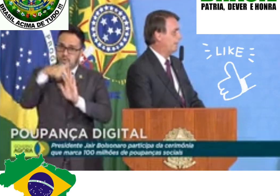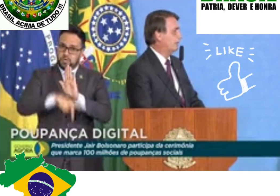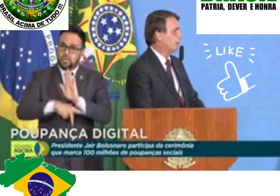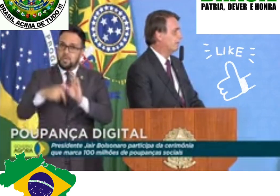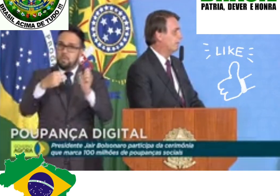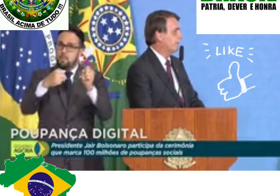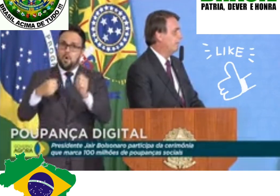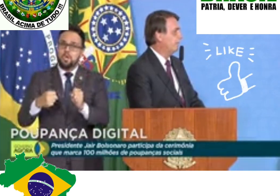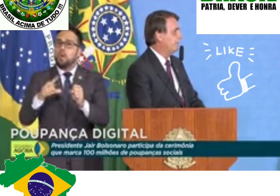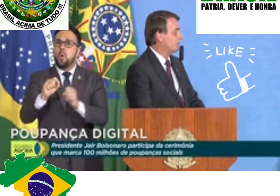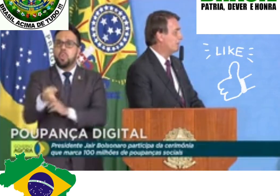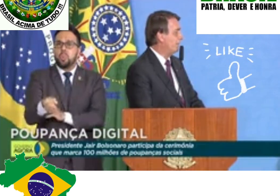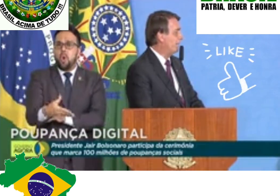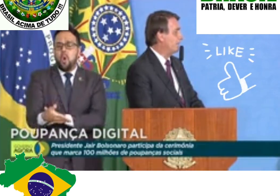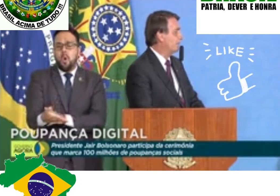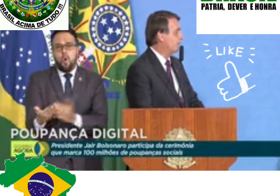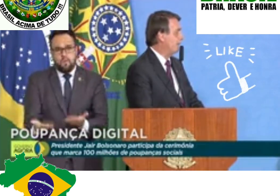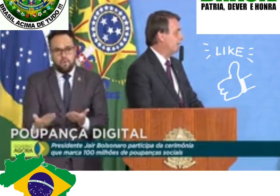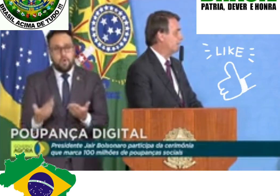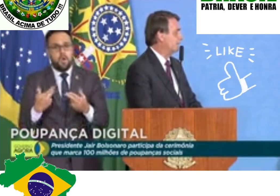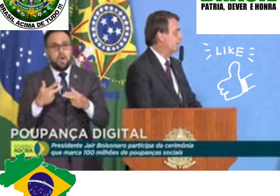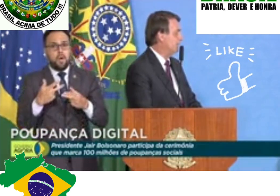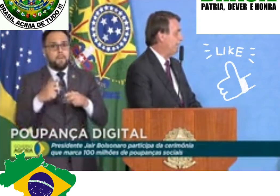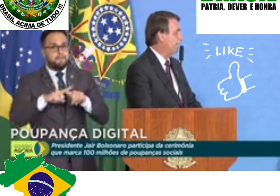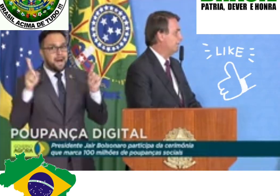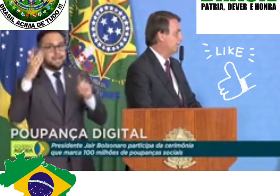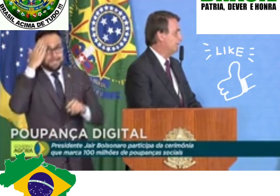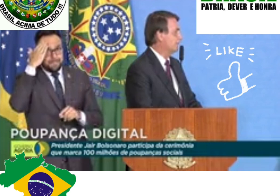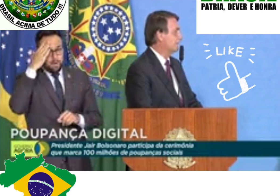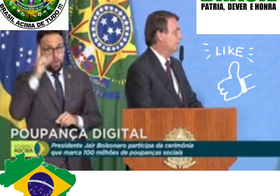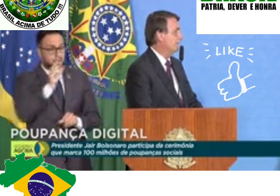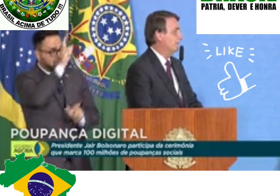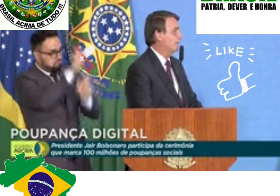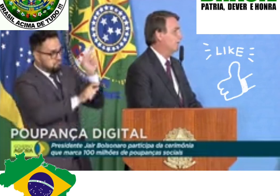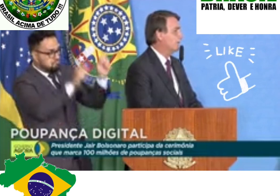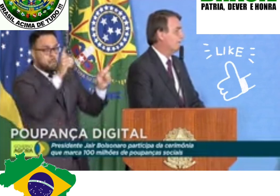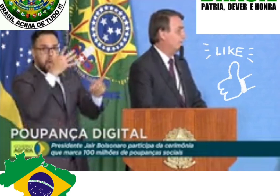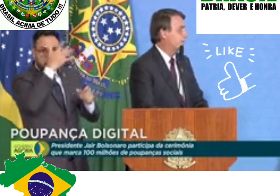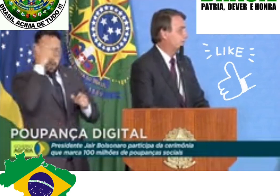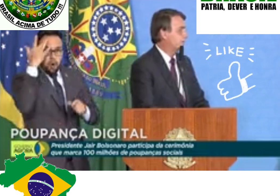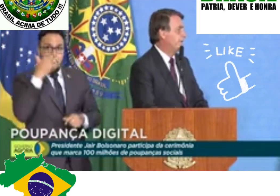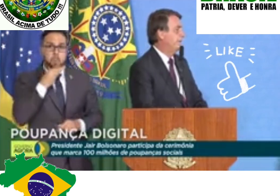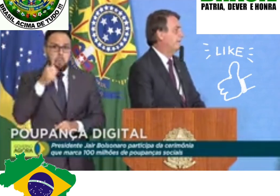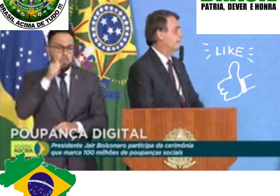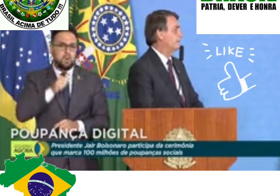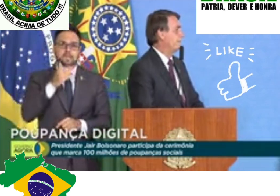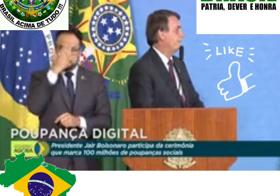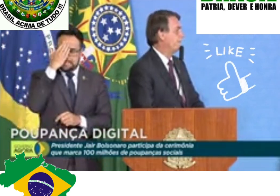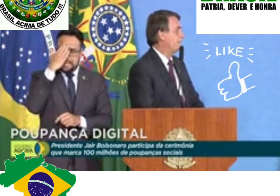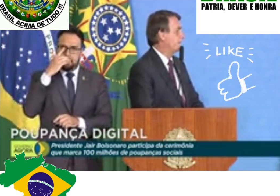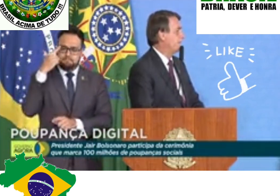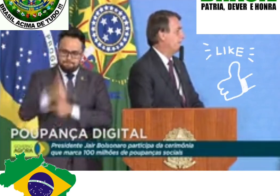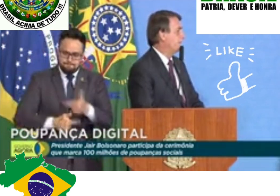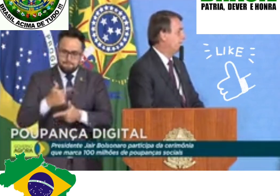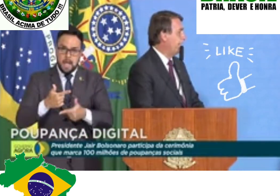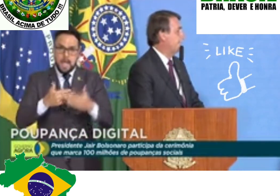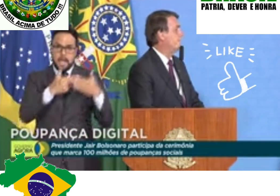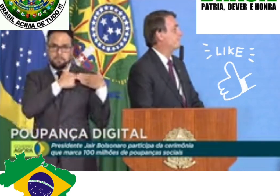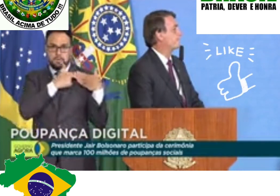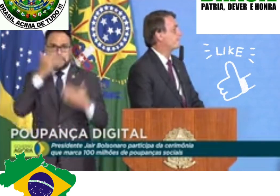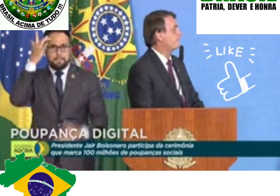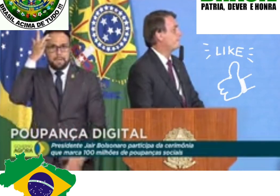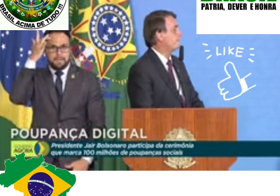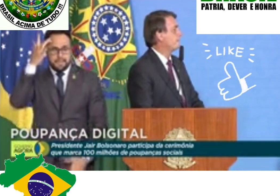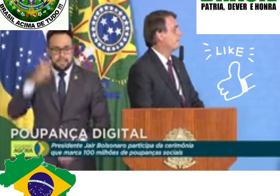quanto prematuro. E somente com homens e mulheres livres, conscientes de seus deveres e